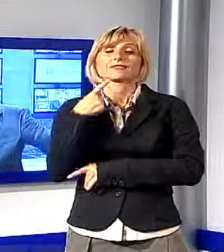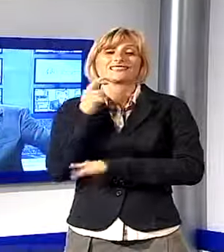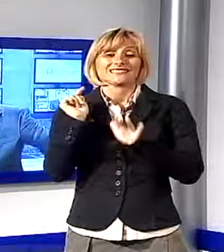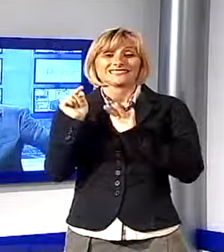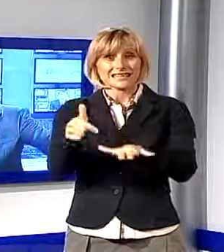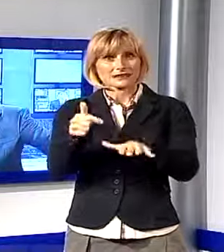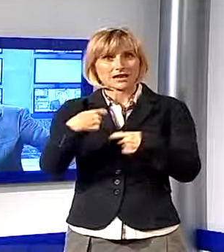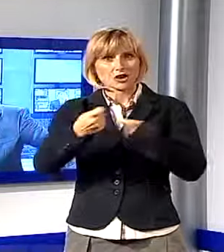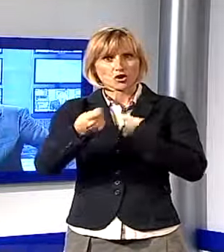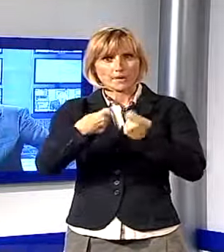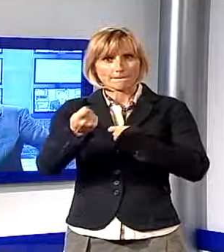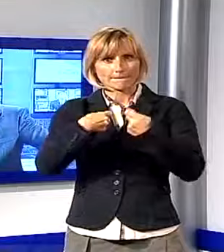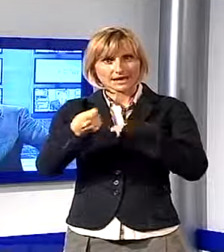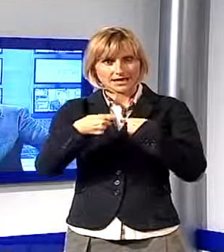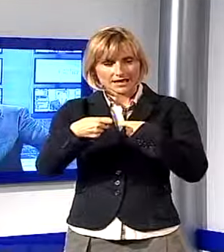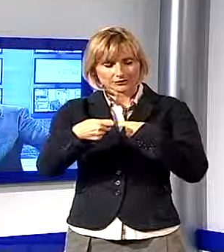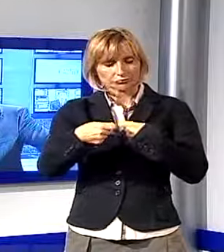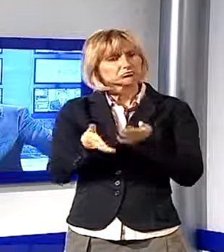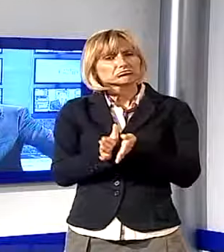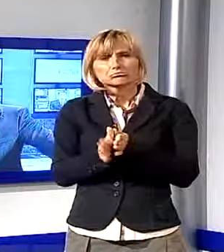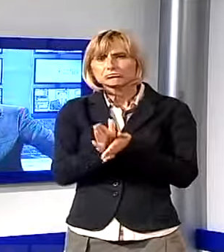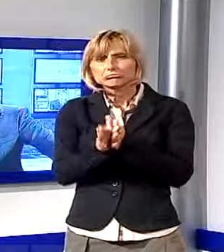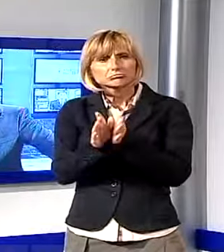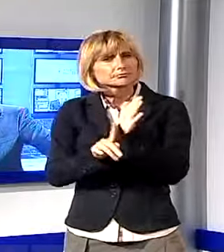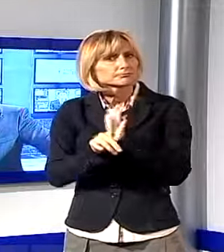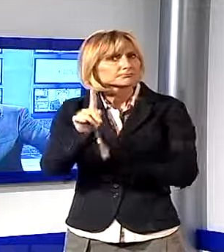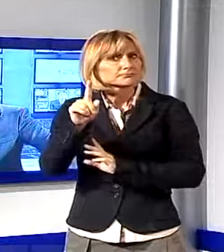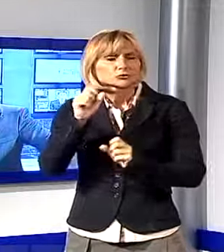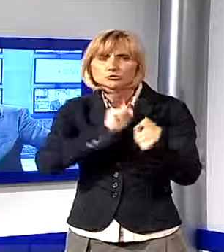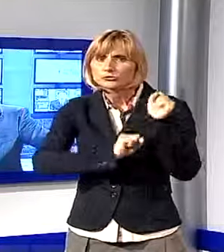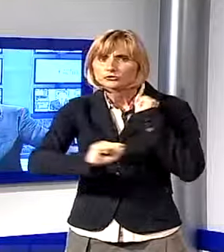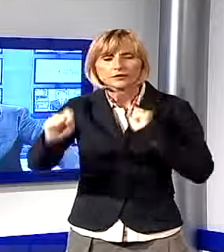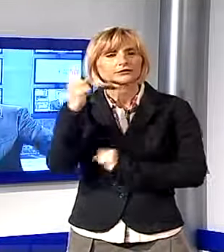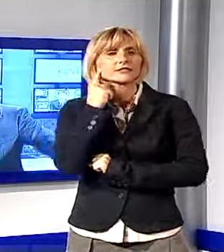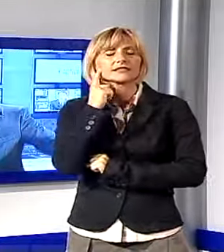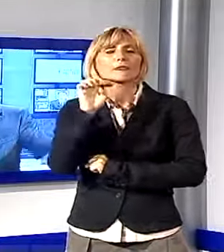del commercio che sta procedendo con grande successo. Sentiamo Eleonora Cozzella.